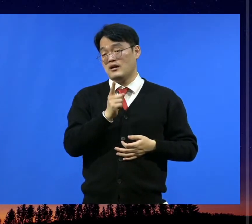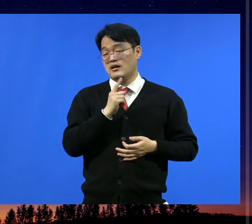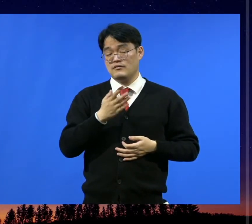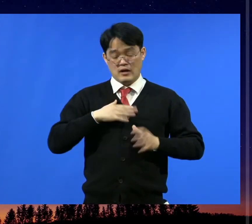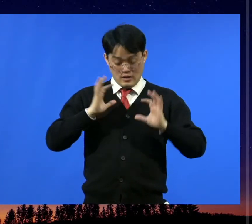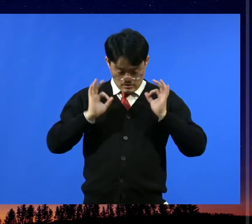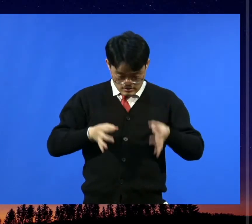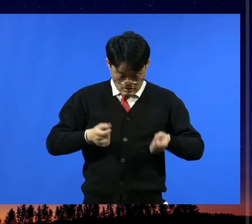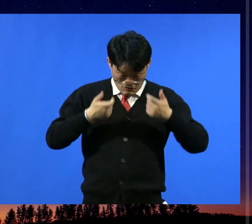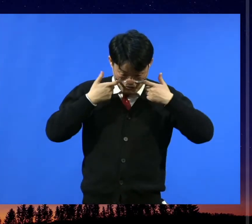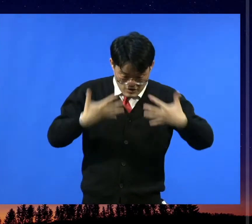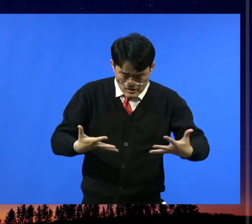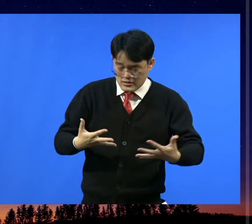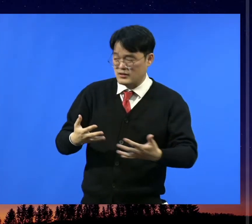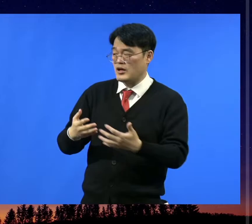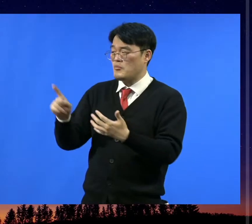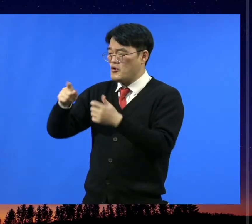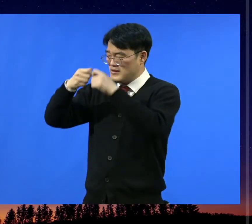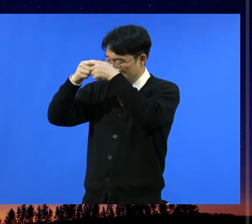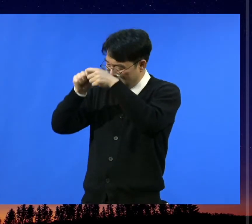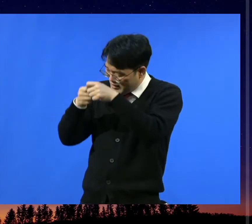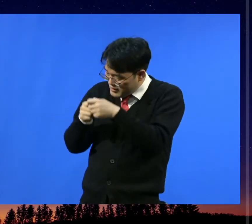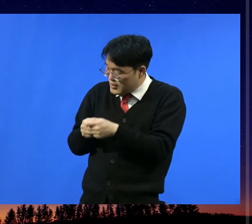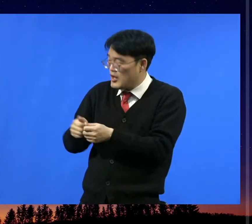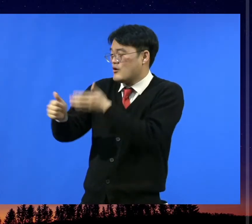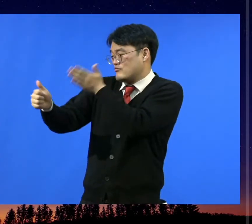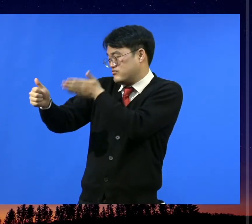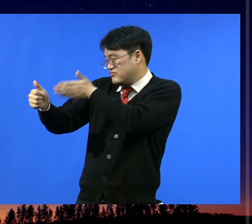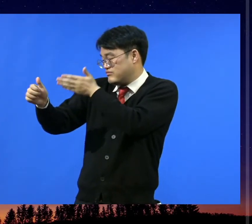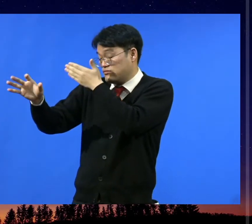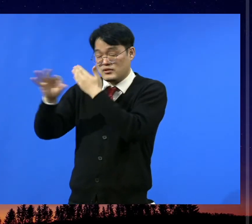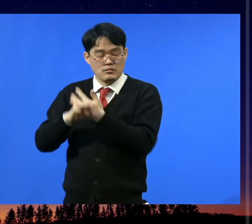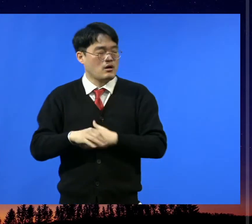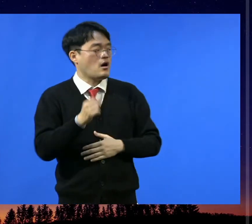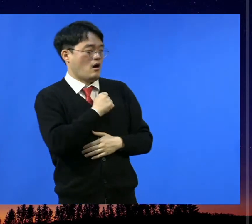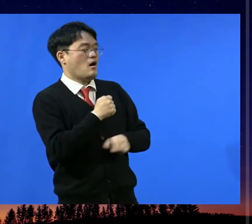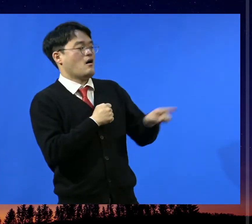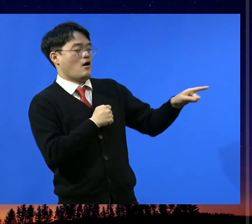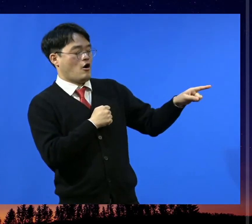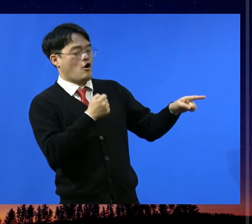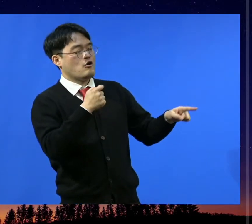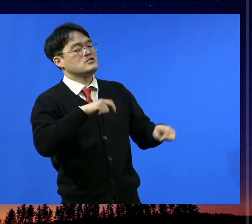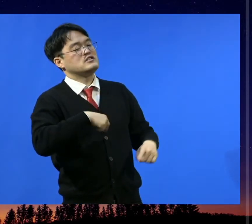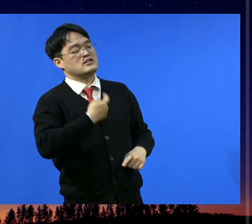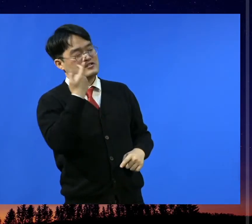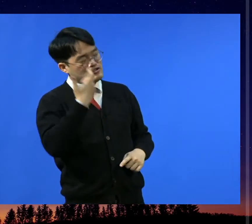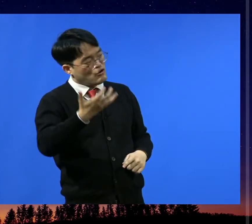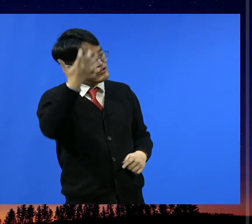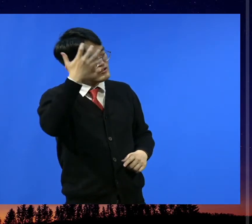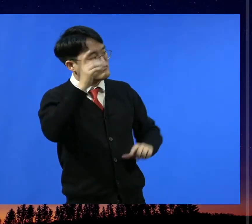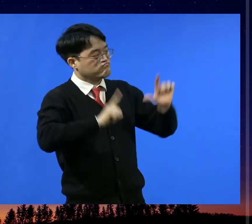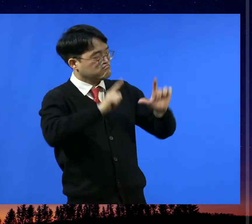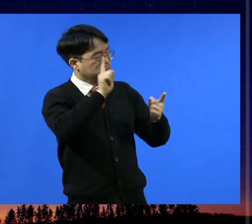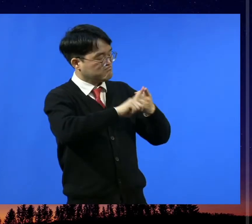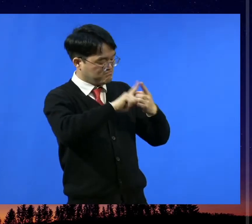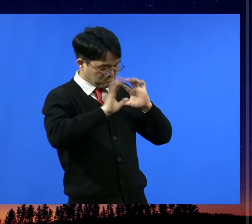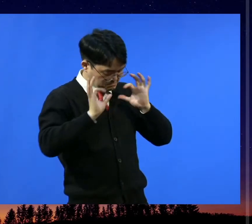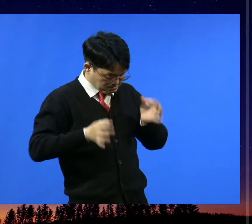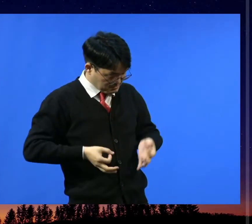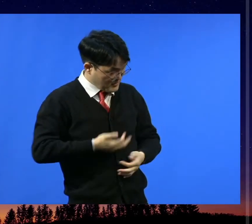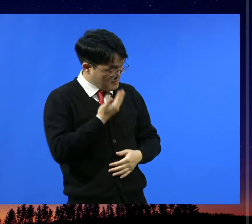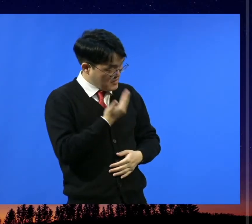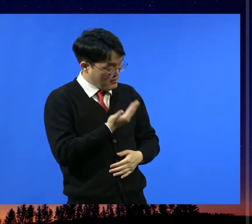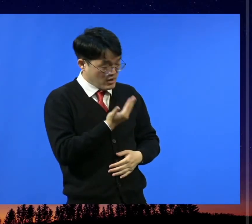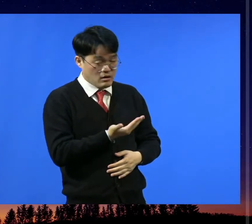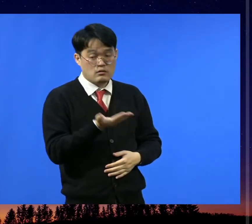영적 전쟁을 이해하고 있는 사람이라고 볼 수 있습니다. 근데 그렇지 않고 자기가 어떤 상태에 있고 나에게 어떤 기도가 필요한지에 대해서